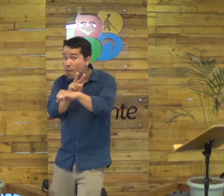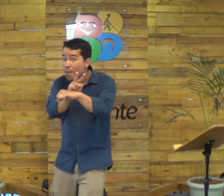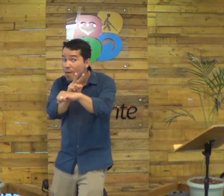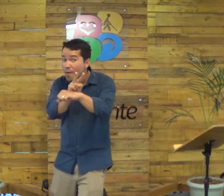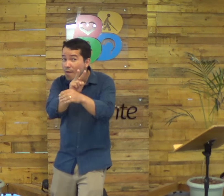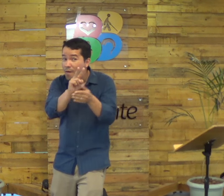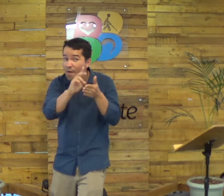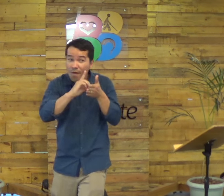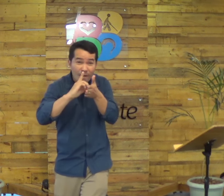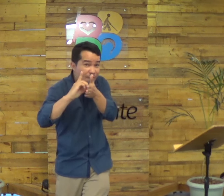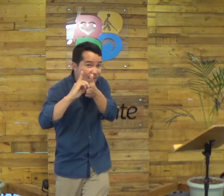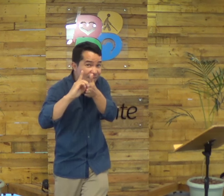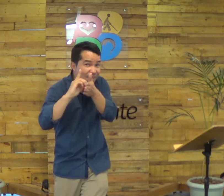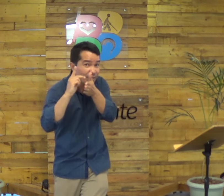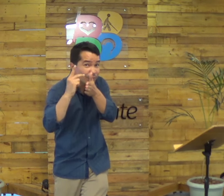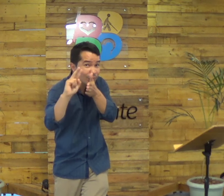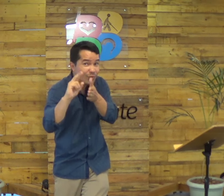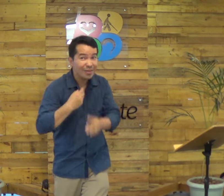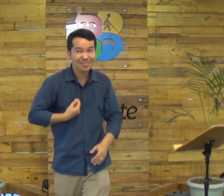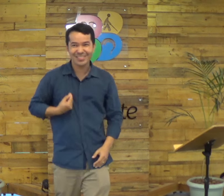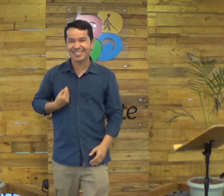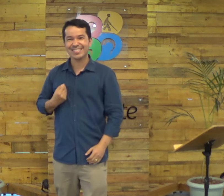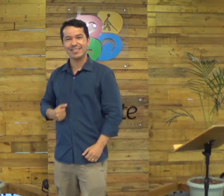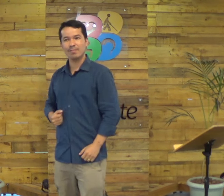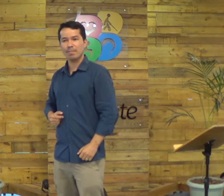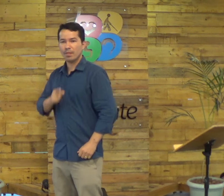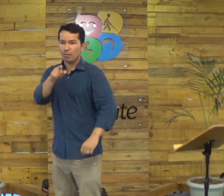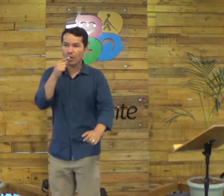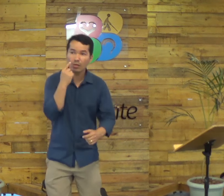Deus com certeza vai me dar de você, e vai guiar a sua vida,